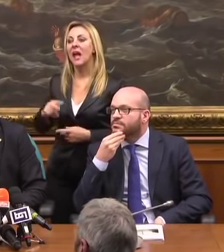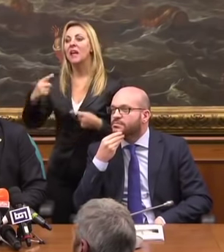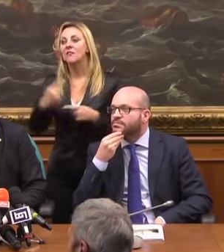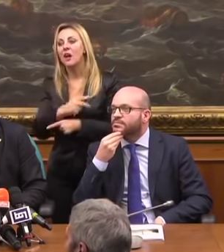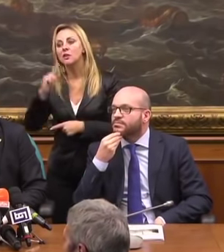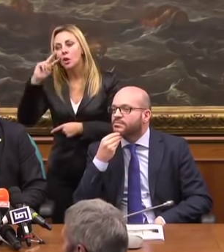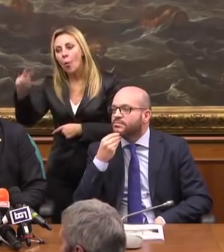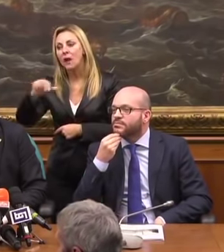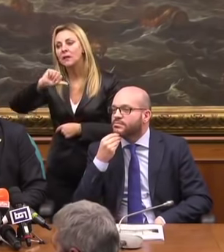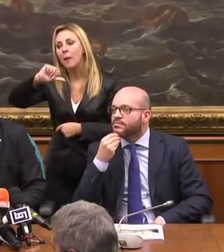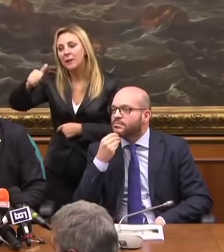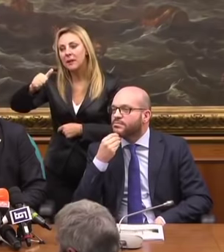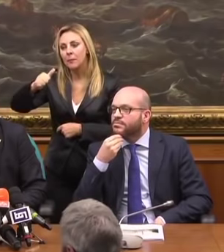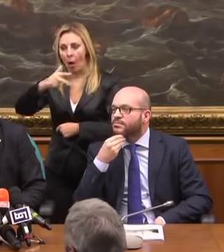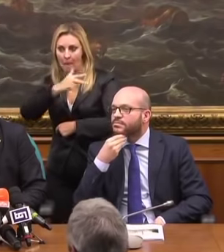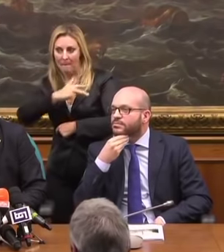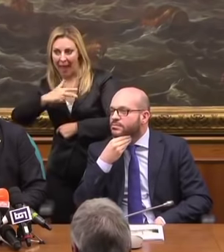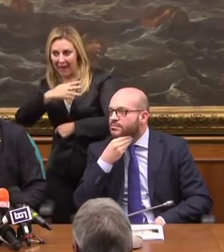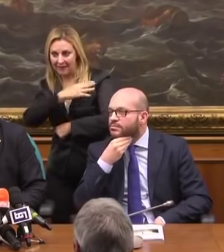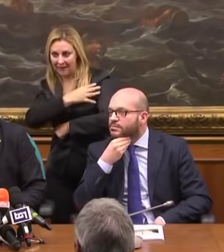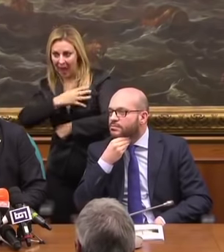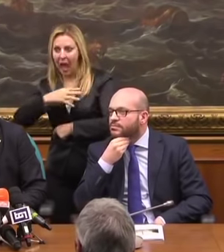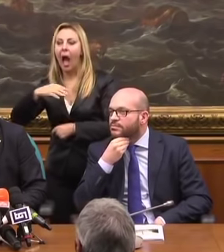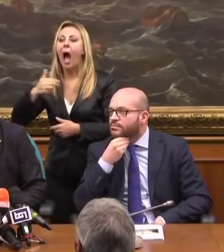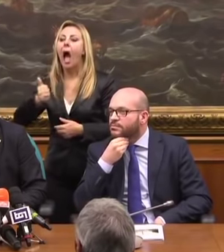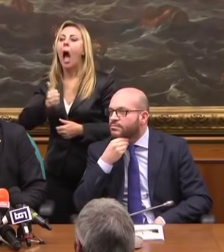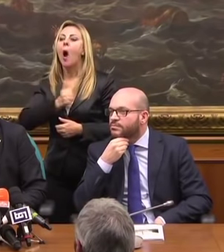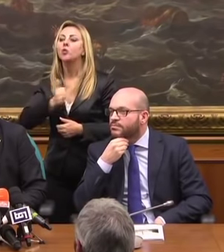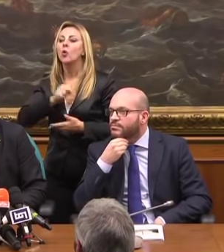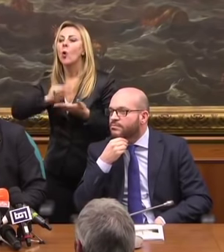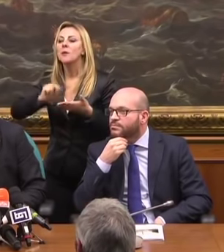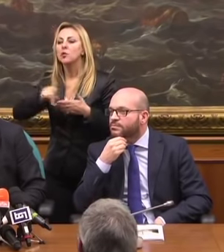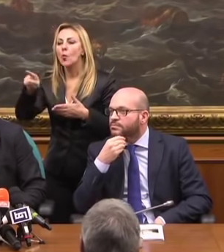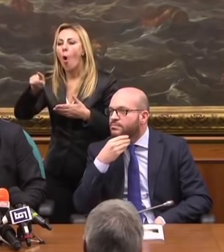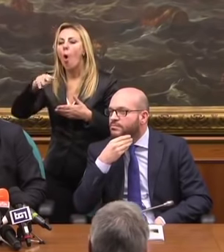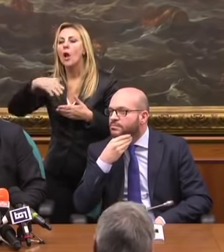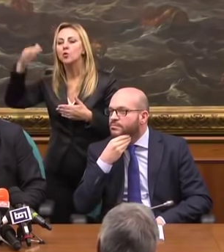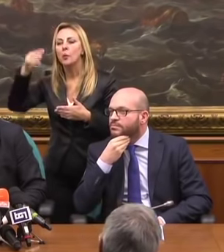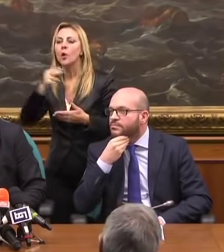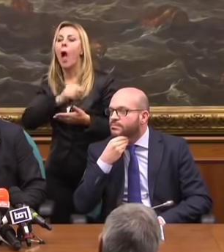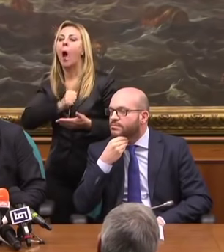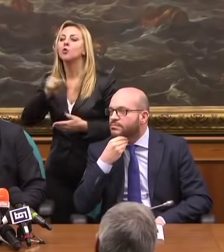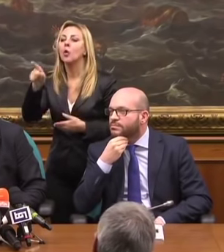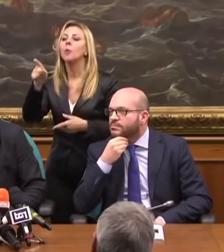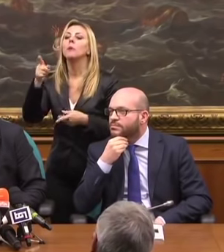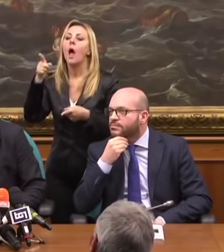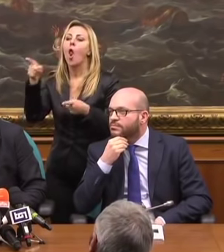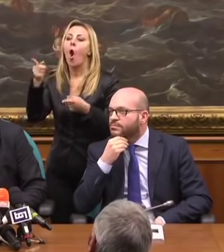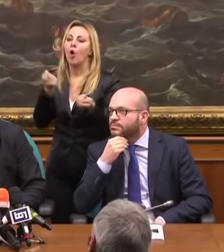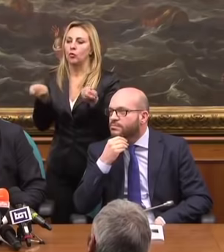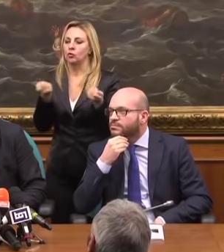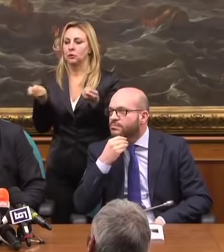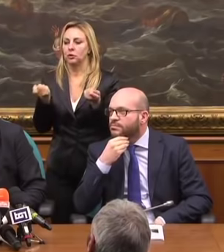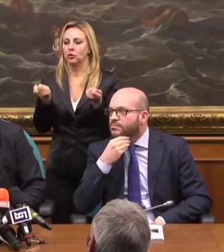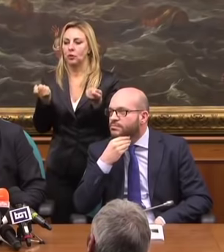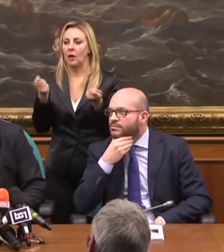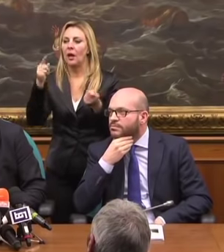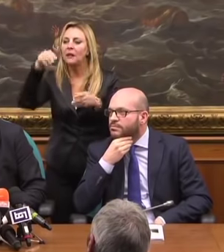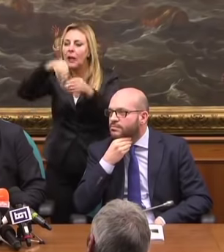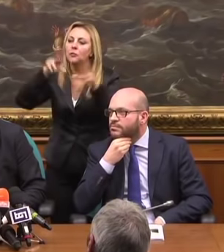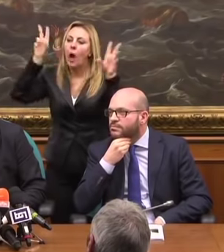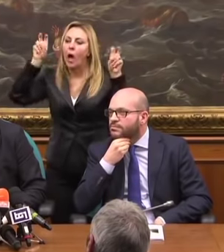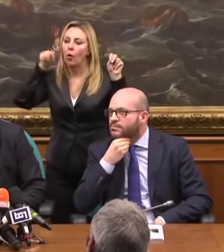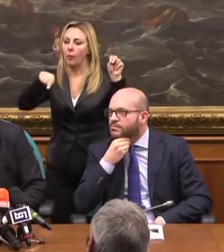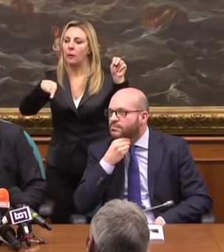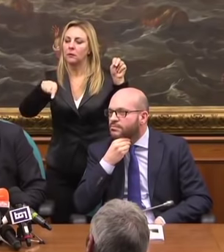riguarda primo ciclo e secondo ciclo, l'autonomia scolastica potrà gestire anche rispetto alle diverse tematiche all'interno delle